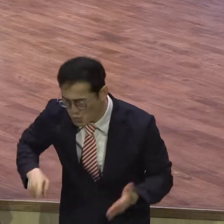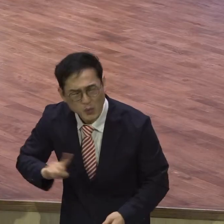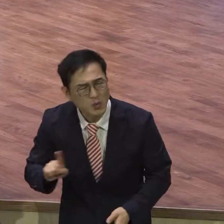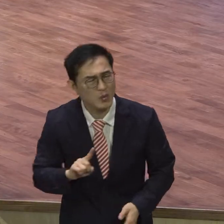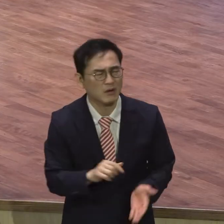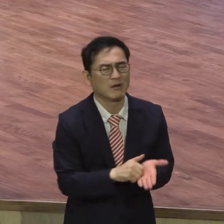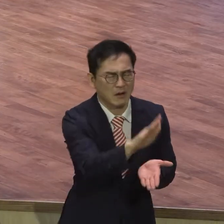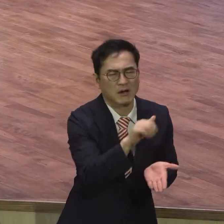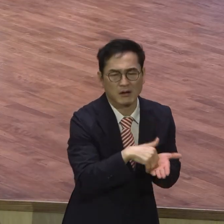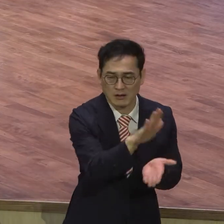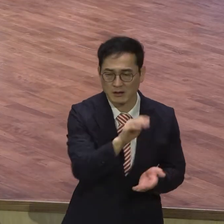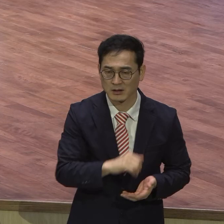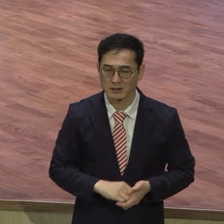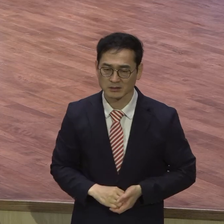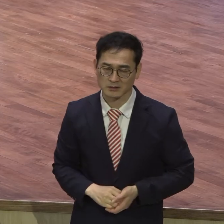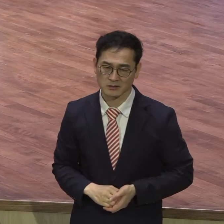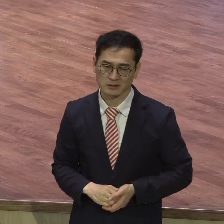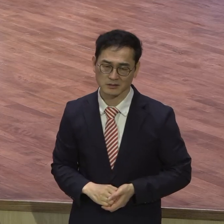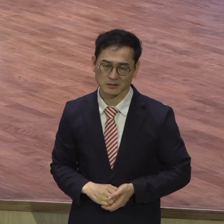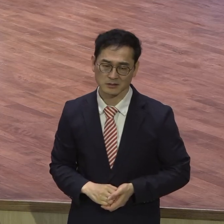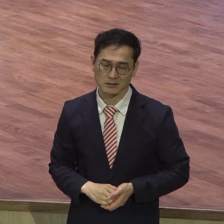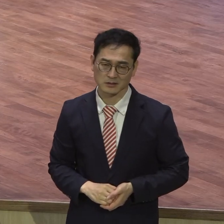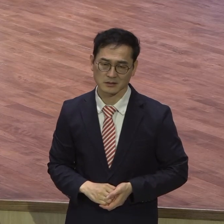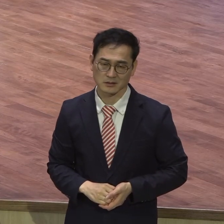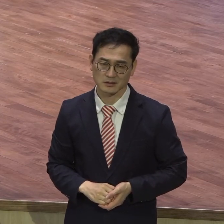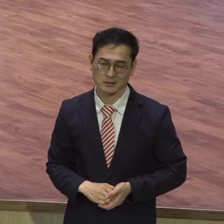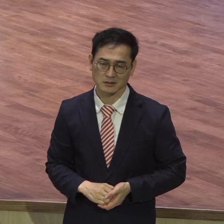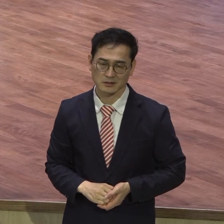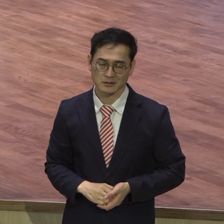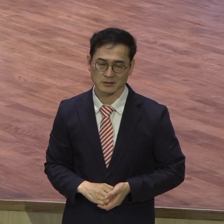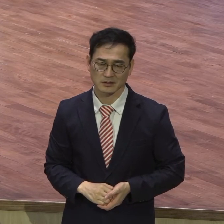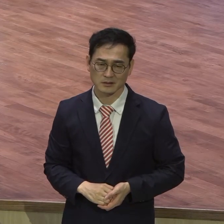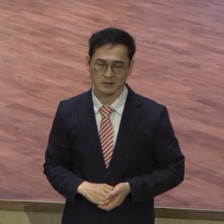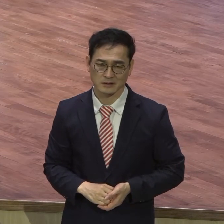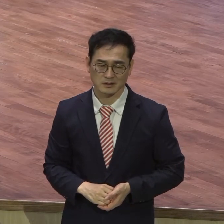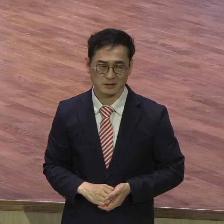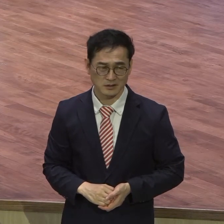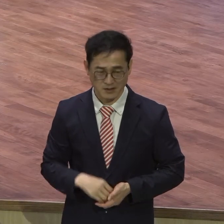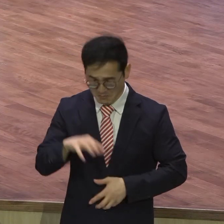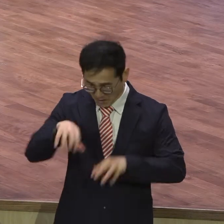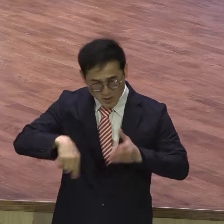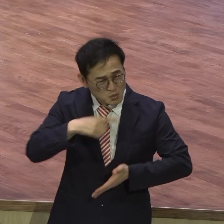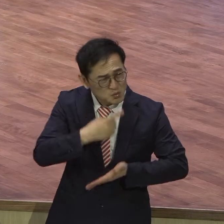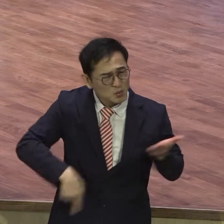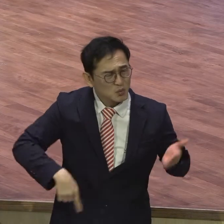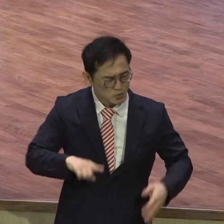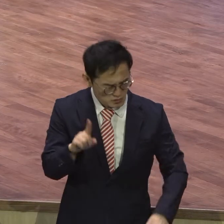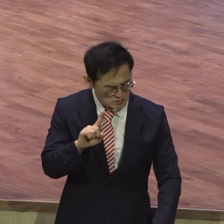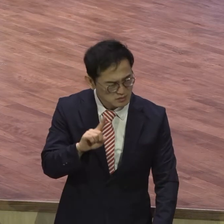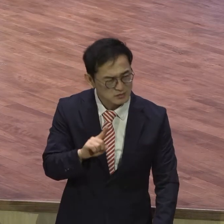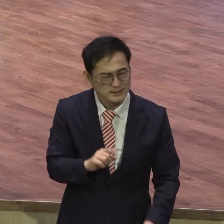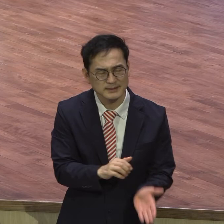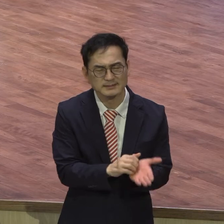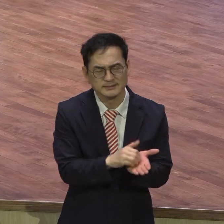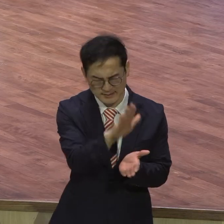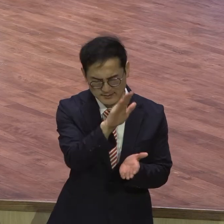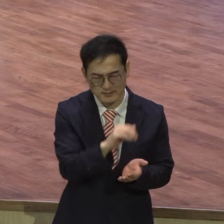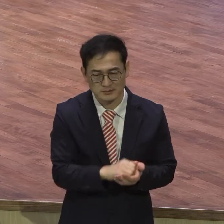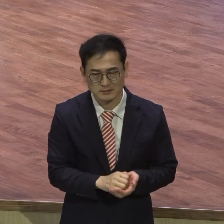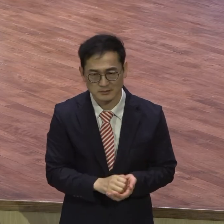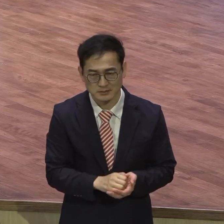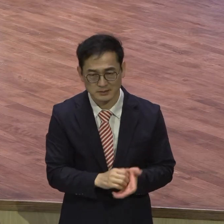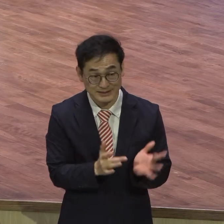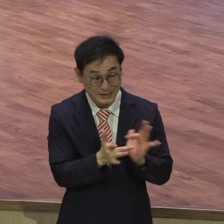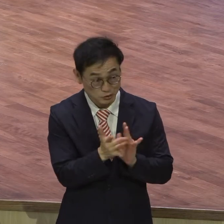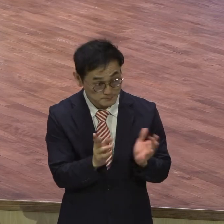마을 사람들이 예수님에게 자기 마을에서 떠나달라고 요청합니다 떠나주세요 예수님께서 행하신 이적